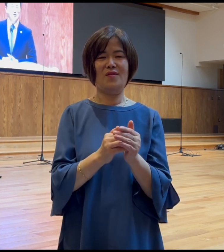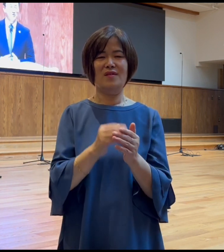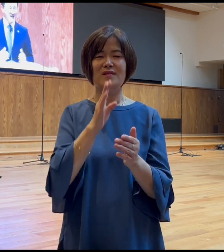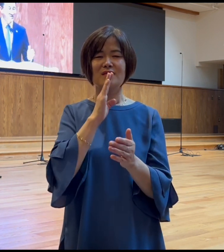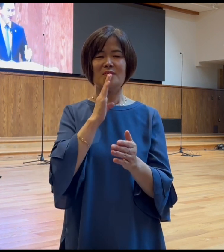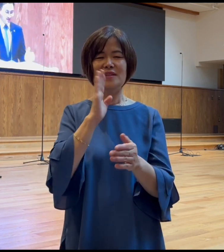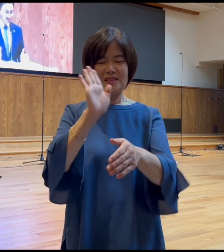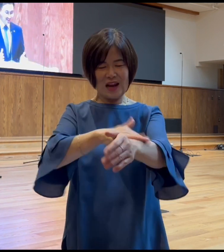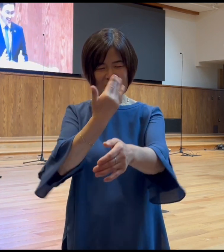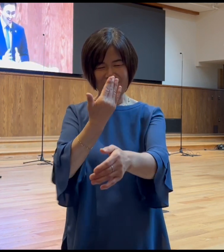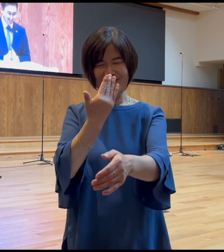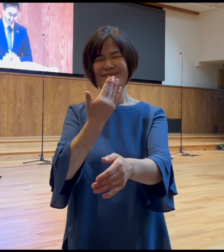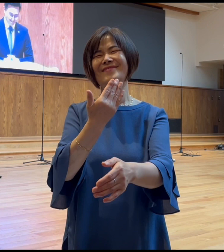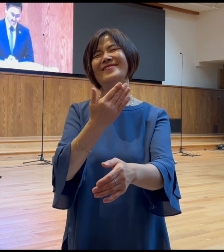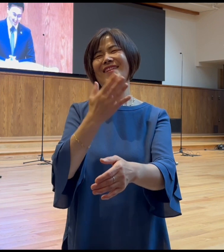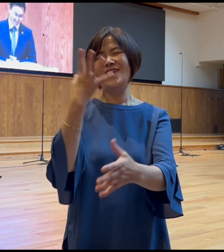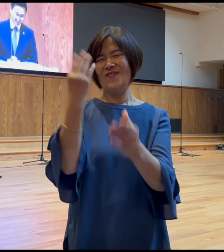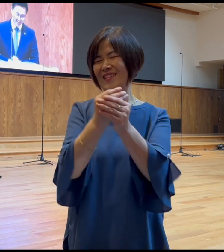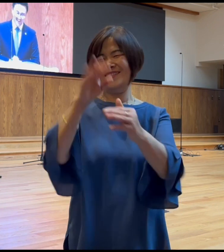죽을 너무 잘 썼어요.